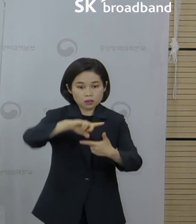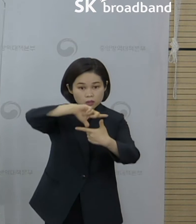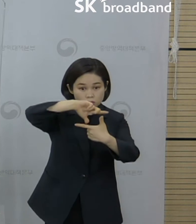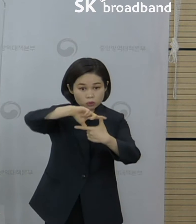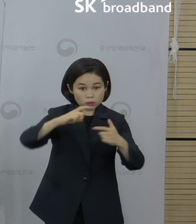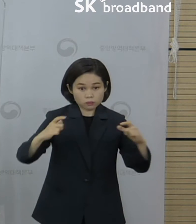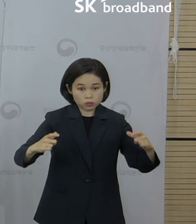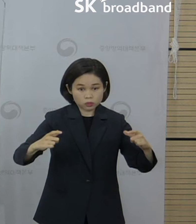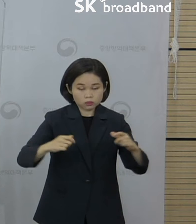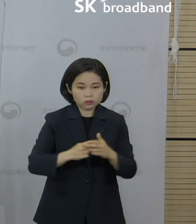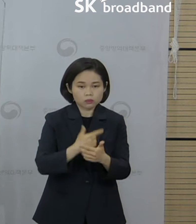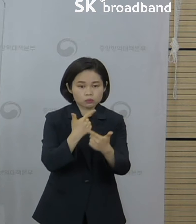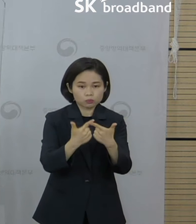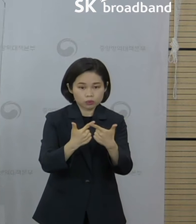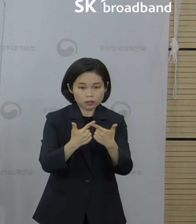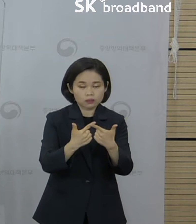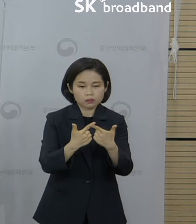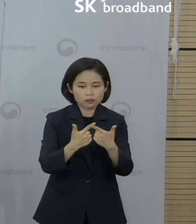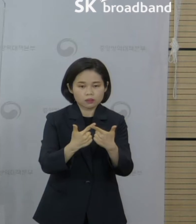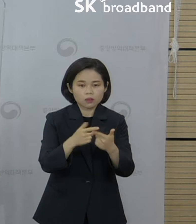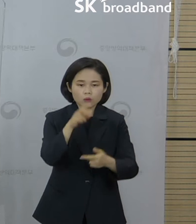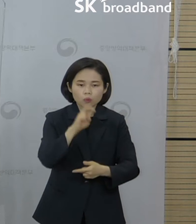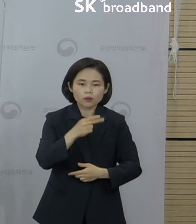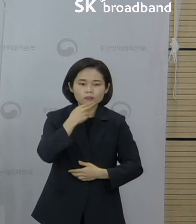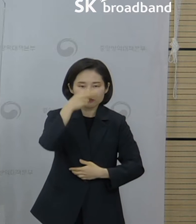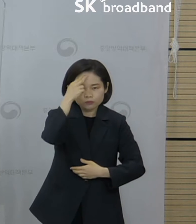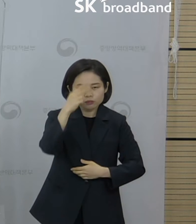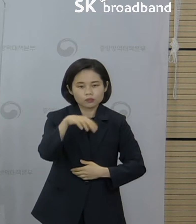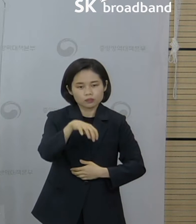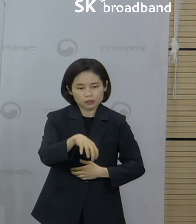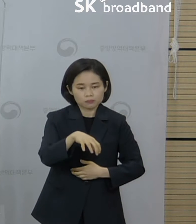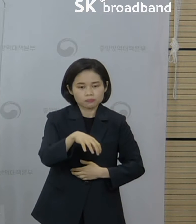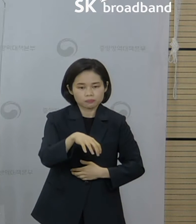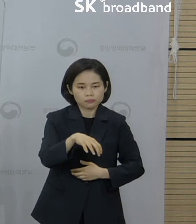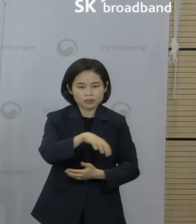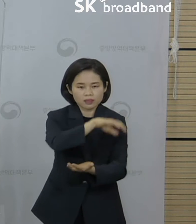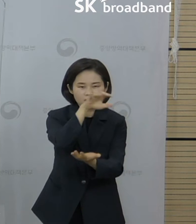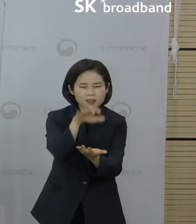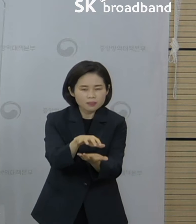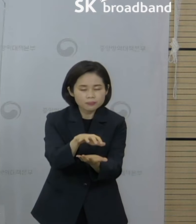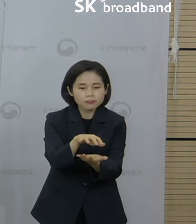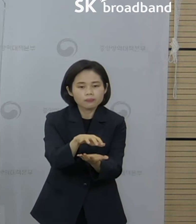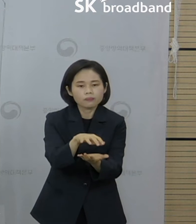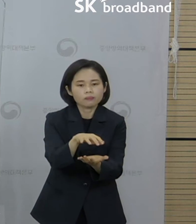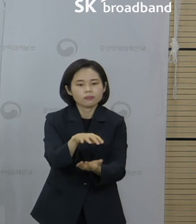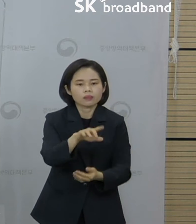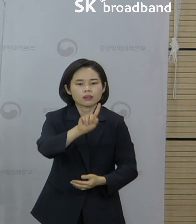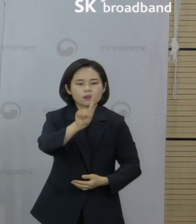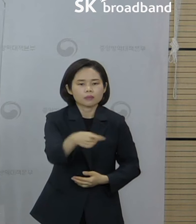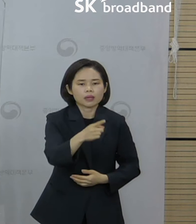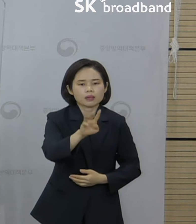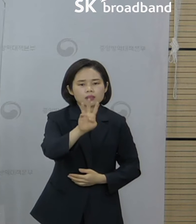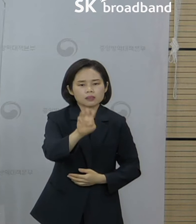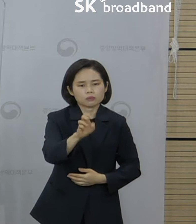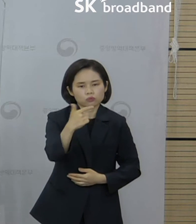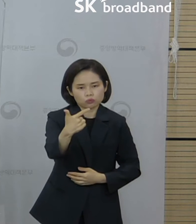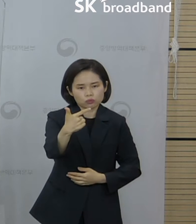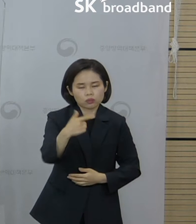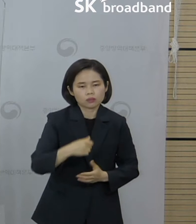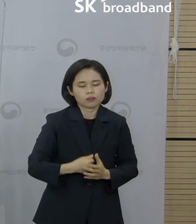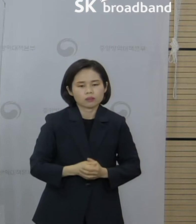경남권에서는 부산광역시의 노래주점과 관련해서 총 누적 확진자 수가